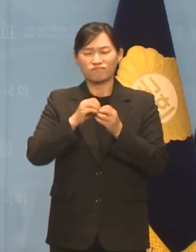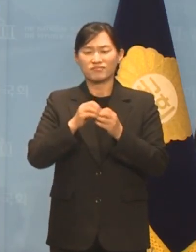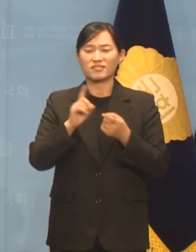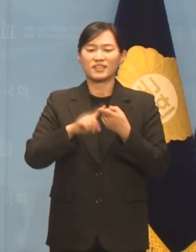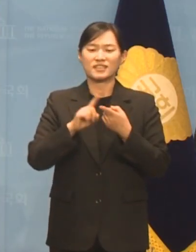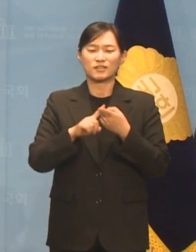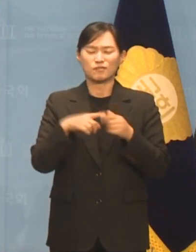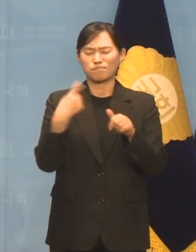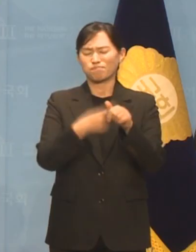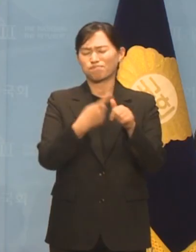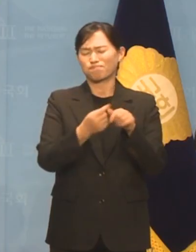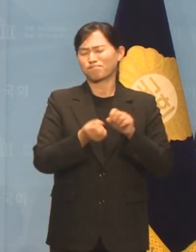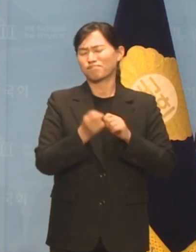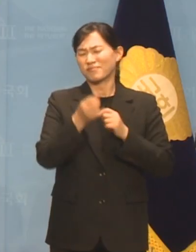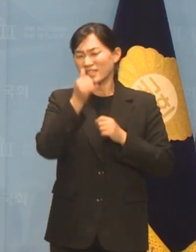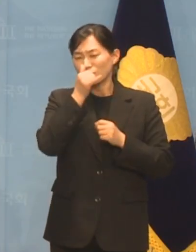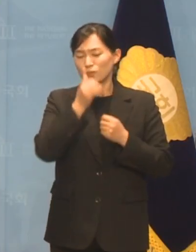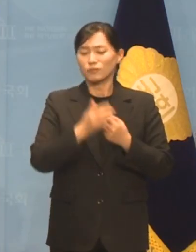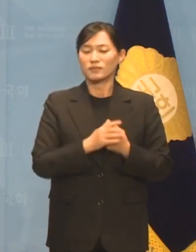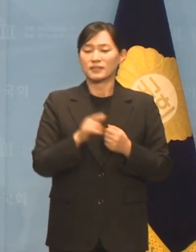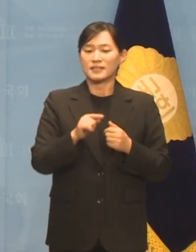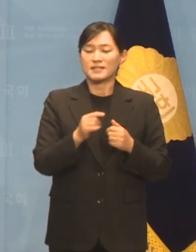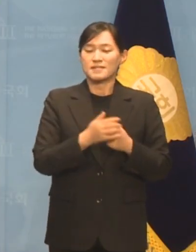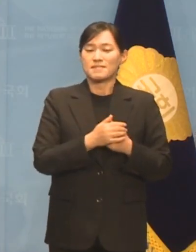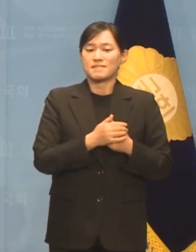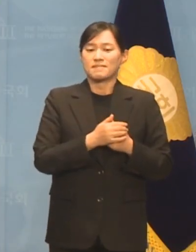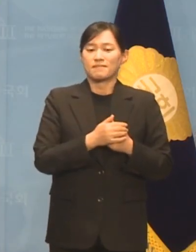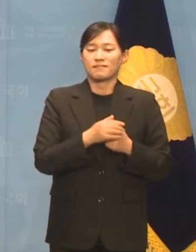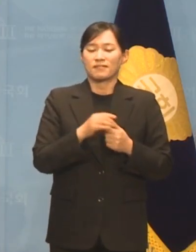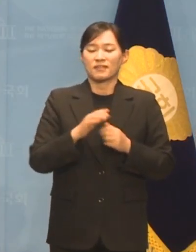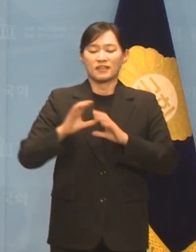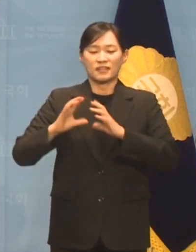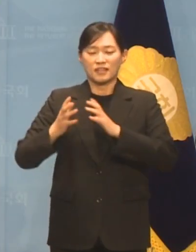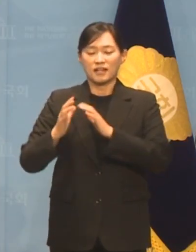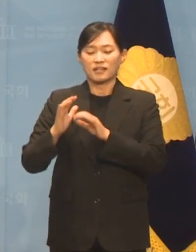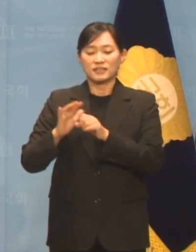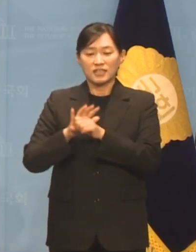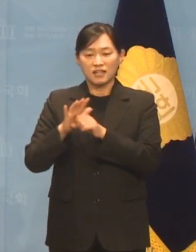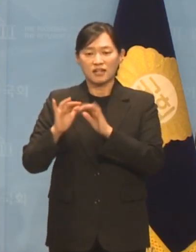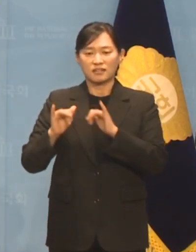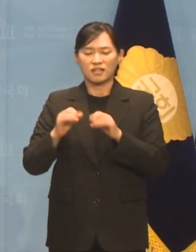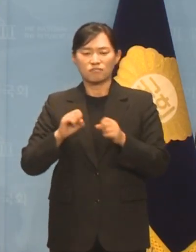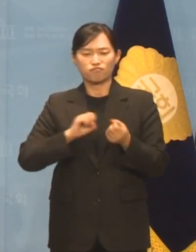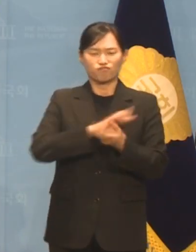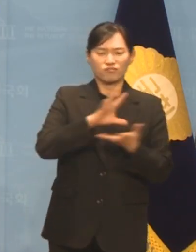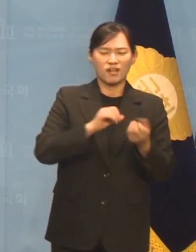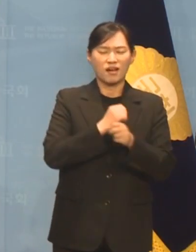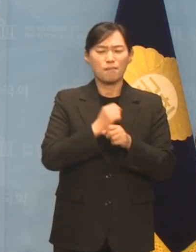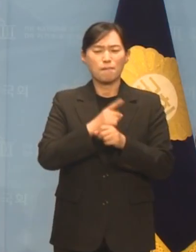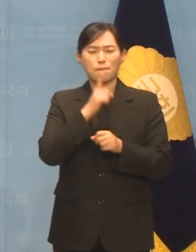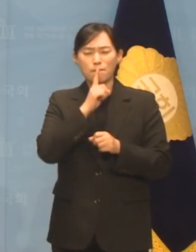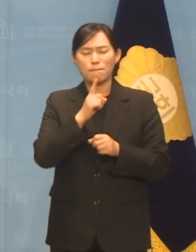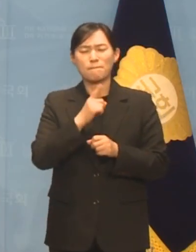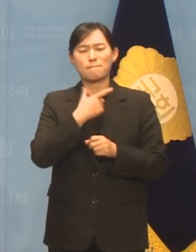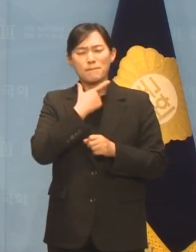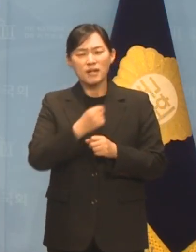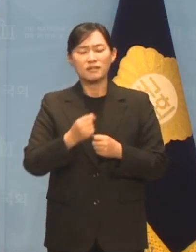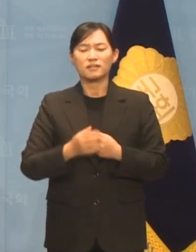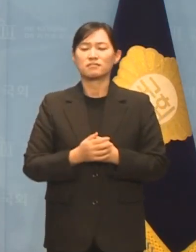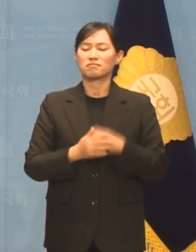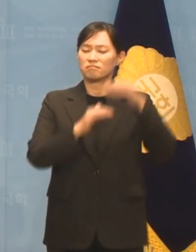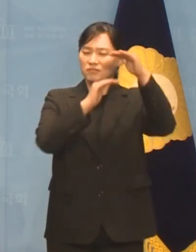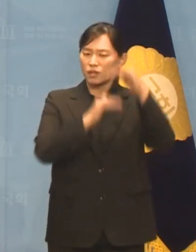비방을 퍼붓고 이들을 처단하기 위해 애국 군부의 군사혁명 쿠데타를 간절히 소망한다는 등의